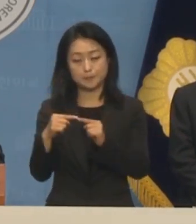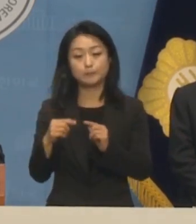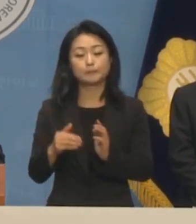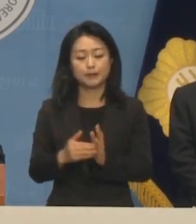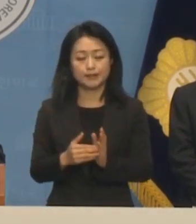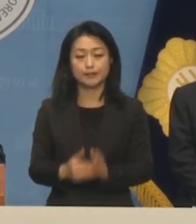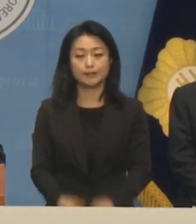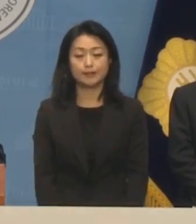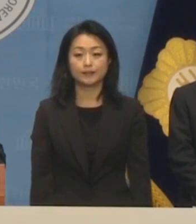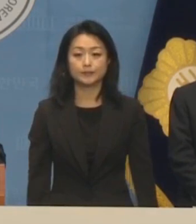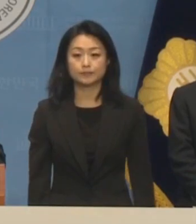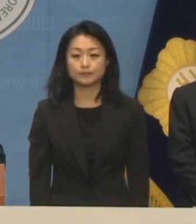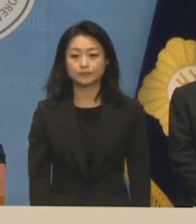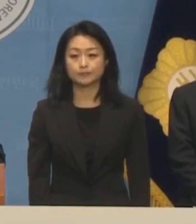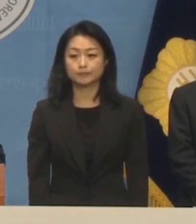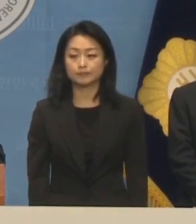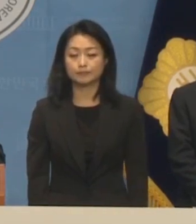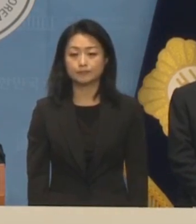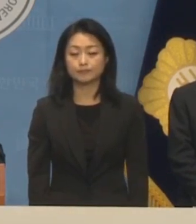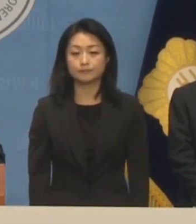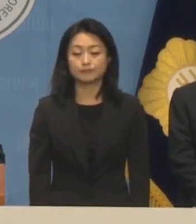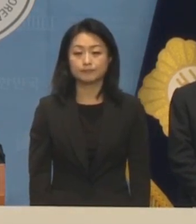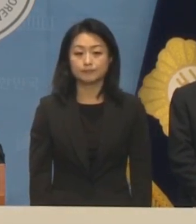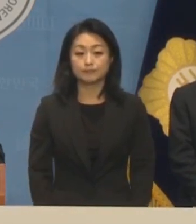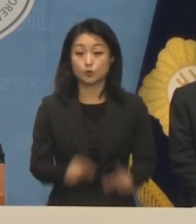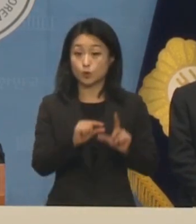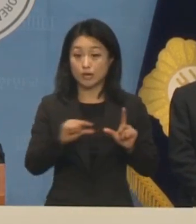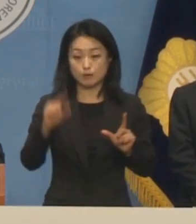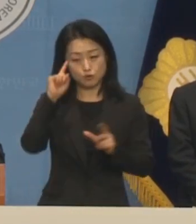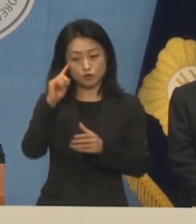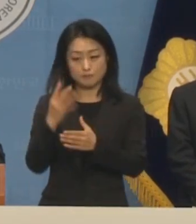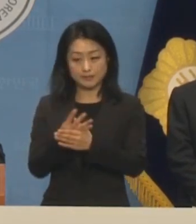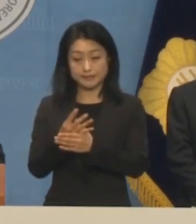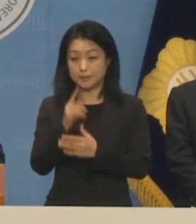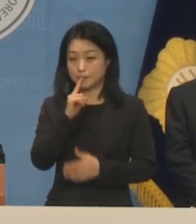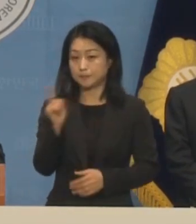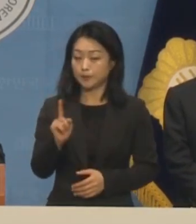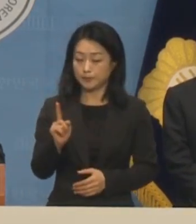있었습니다. 또 일부 학자들 중에서는